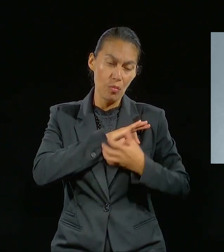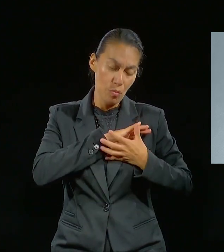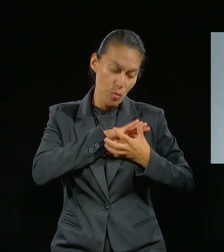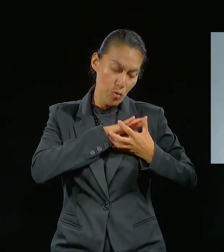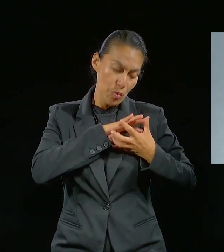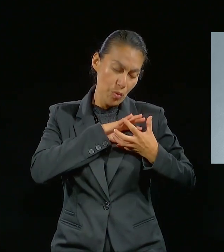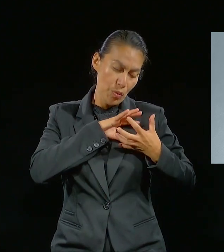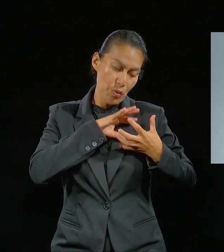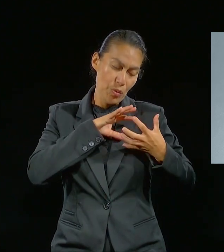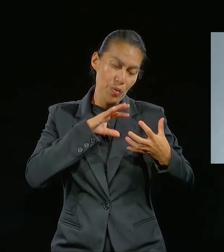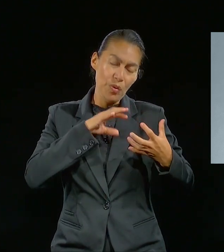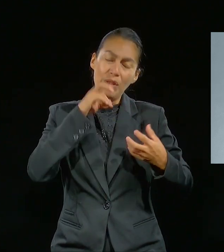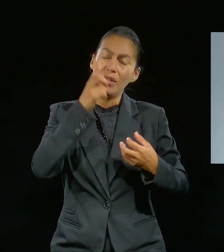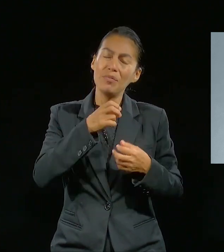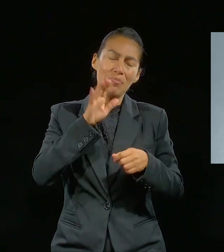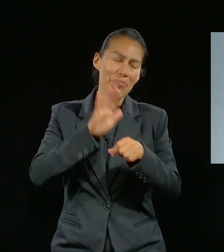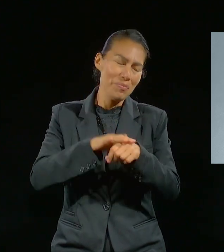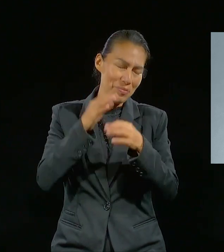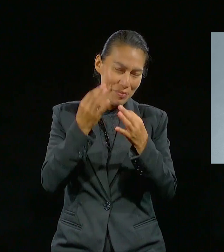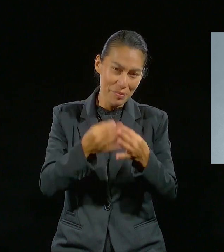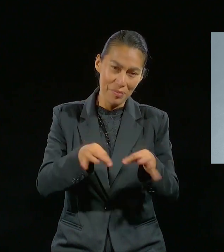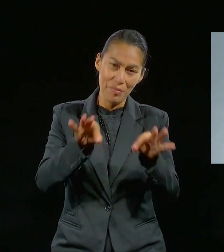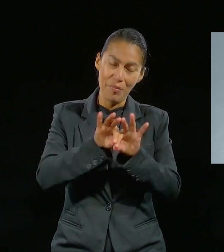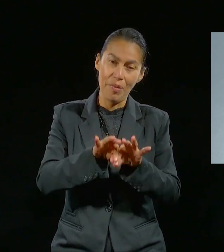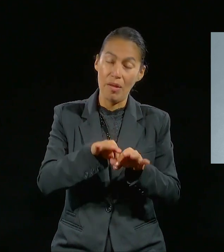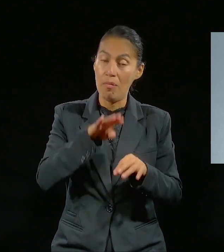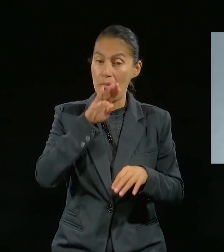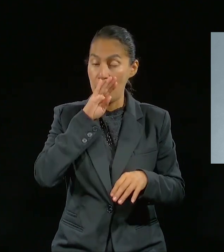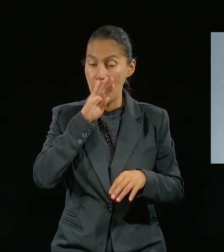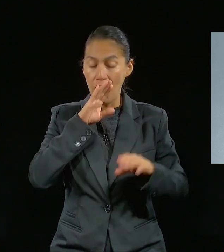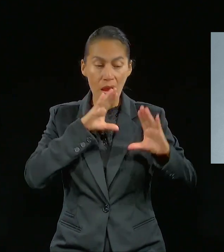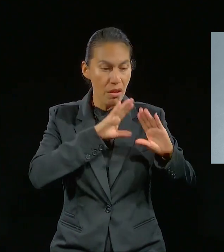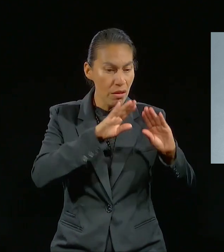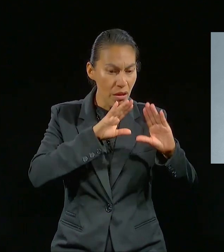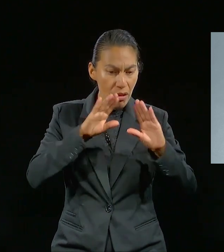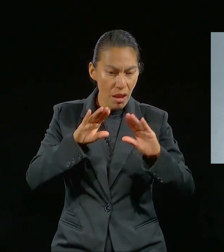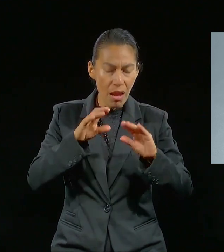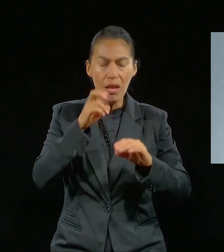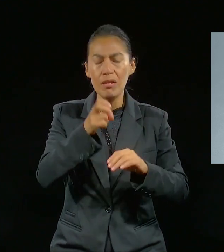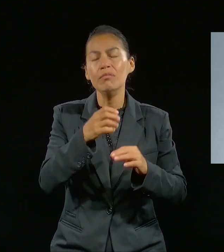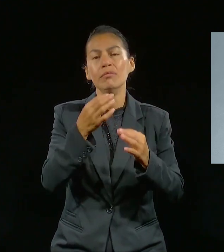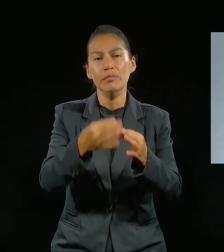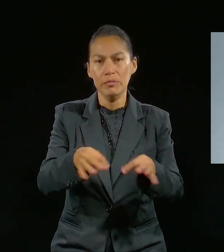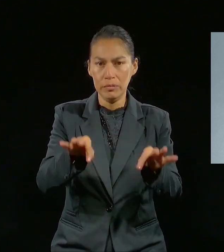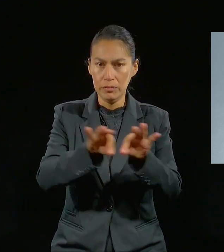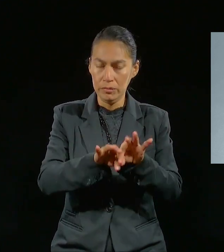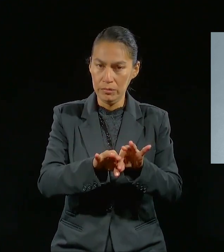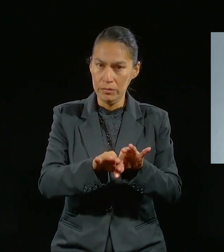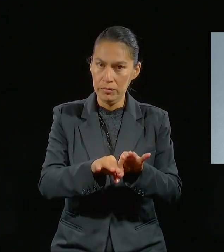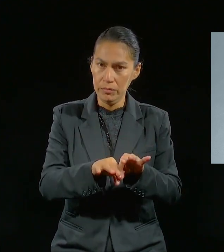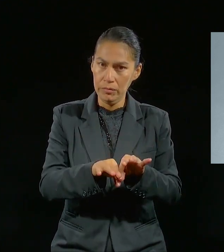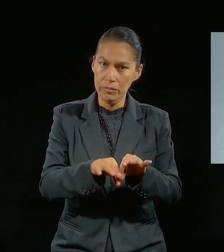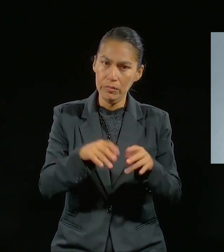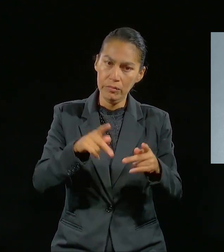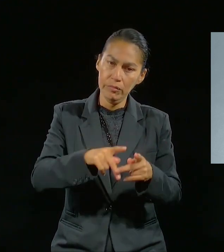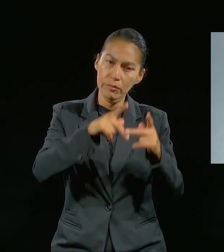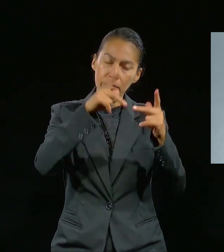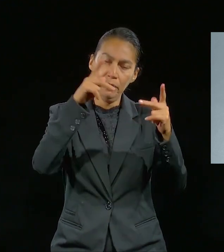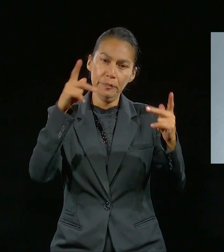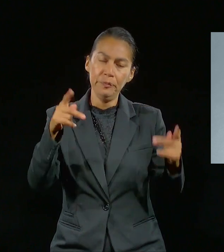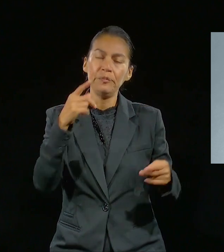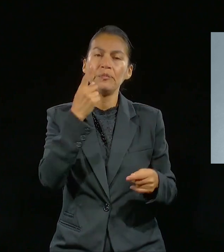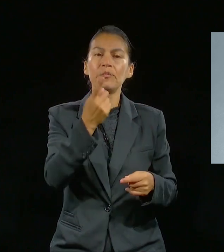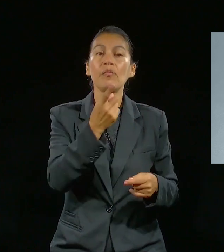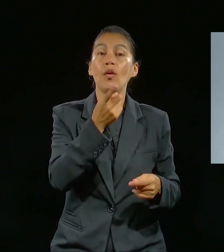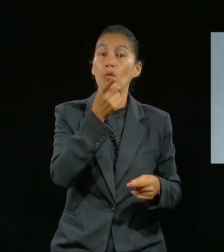fe es el papel más importante de una madre. Si tienes una madre todavía,